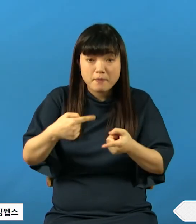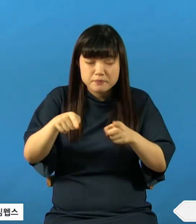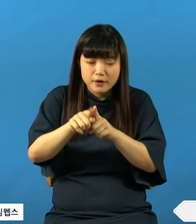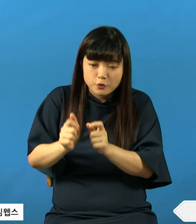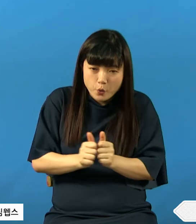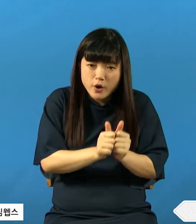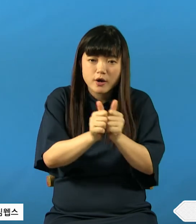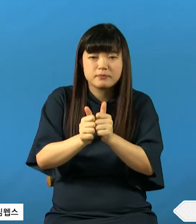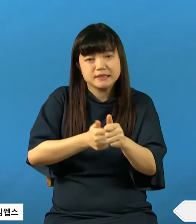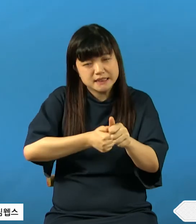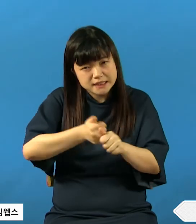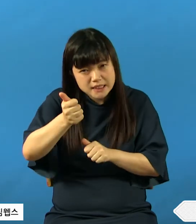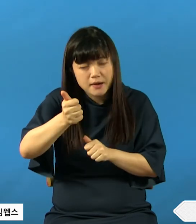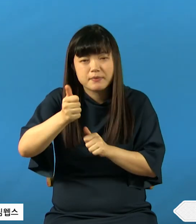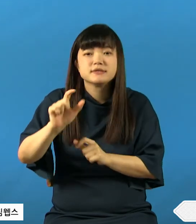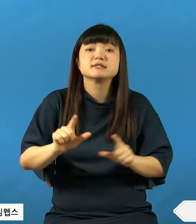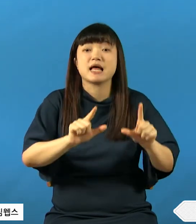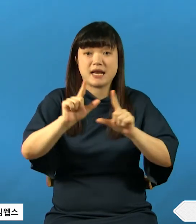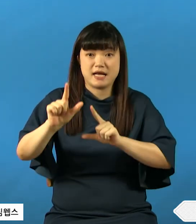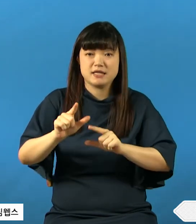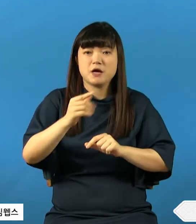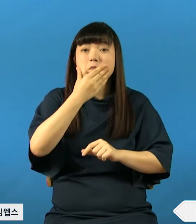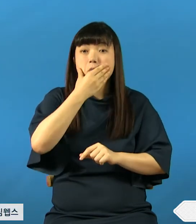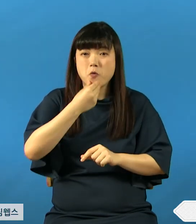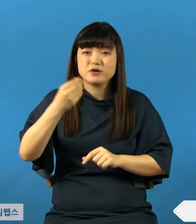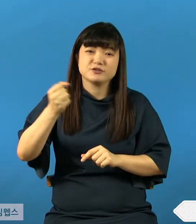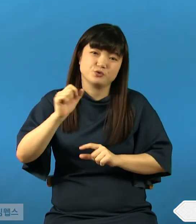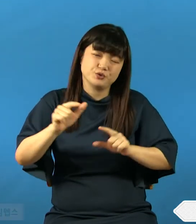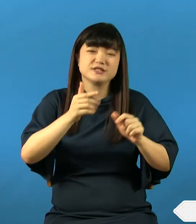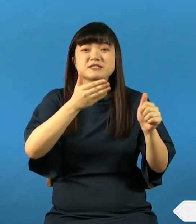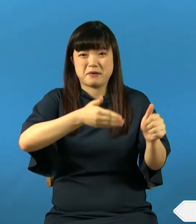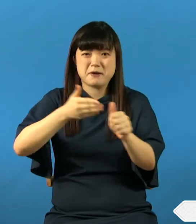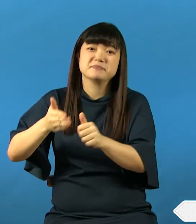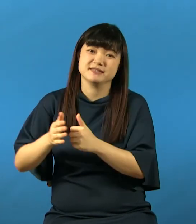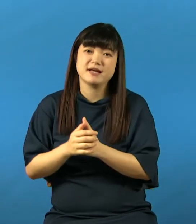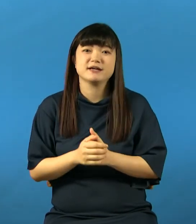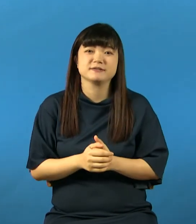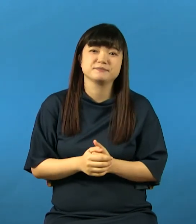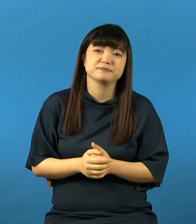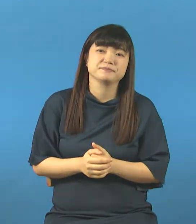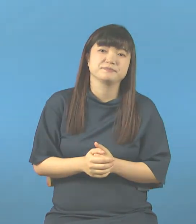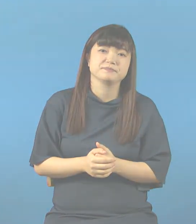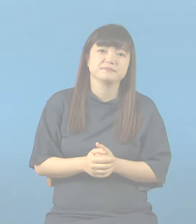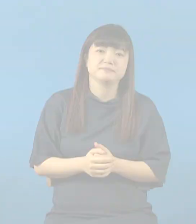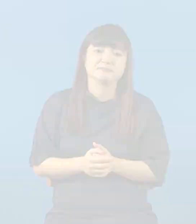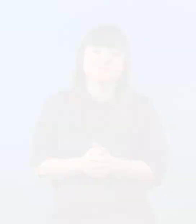동행하면서 또 승리하면서 사는 그 복을 누릴 수 있기를 간절히 소원합니다.